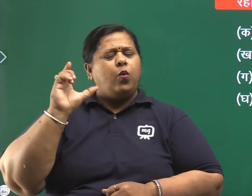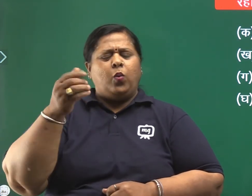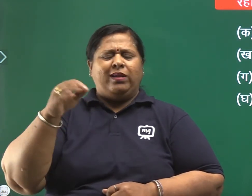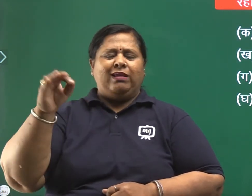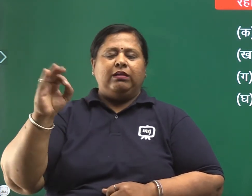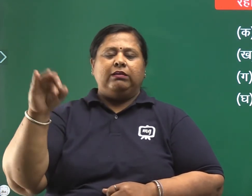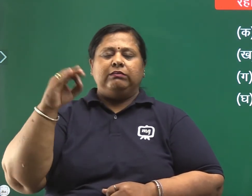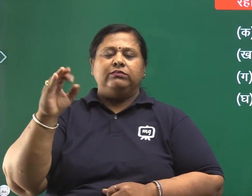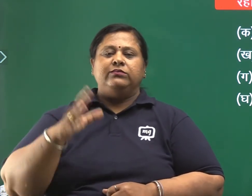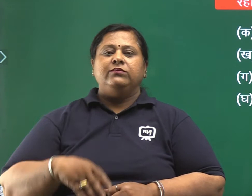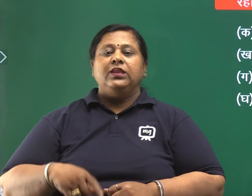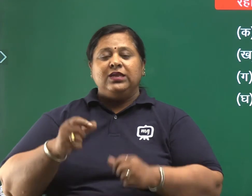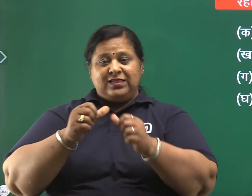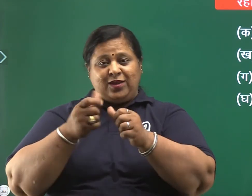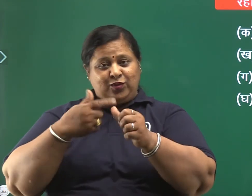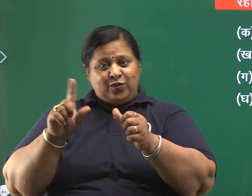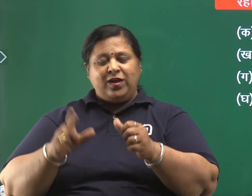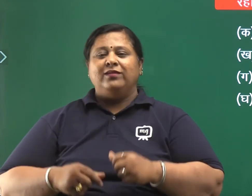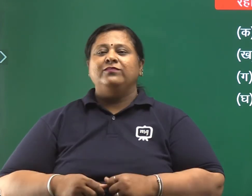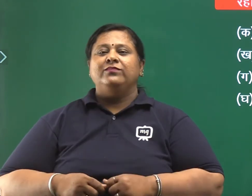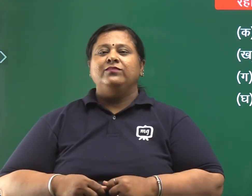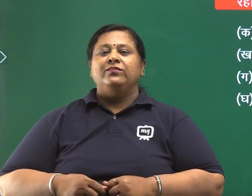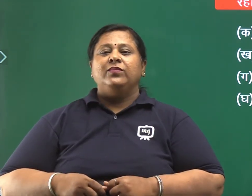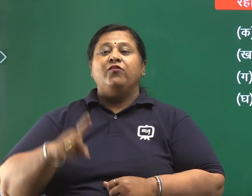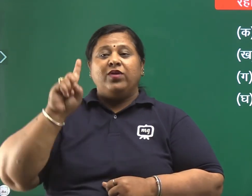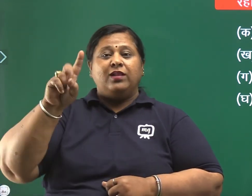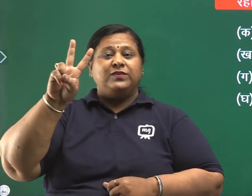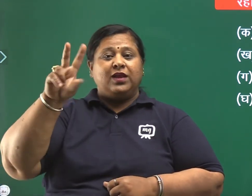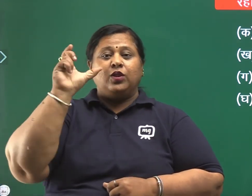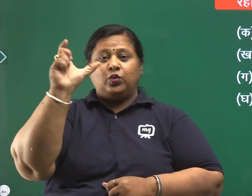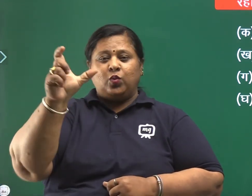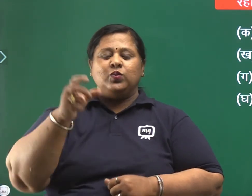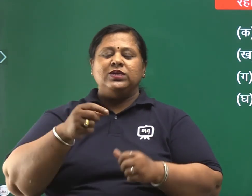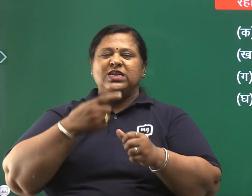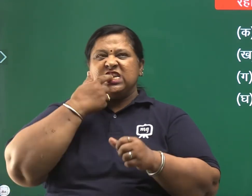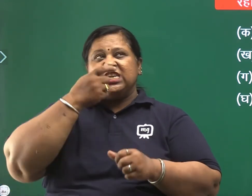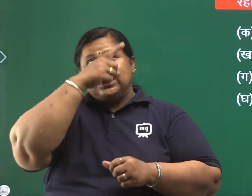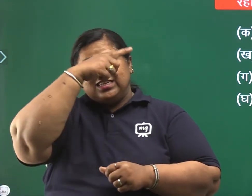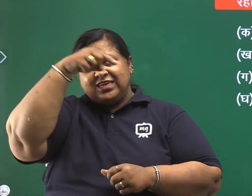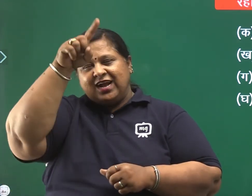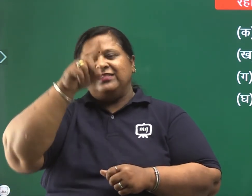नहीं। तो सही उत्तर होगा विकल्प संख्या 2 चांद से।